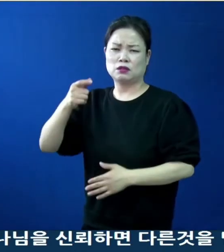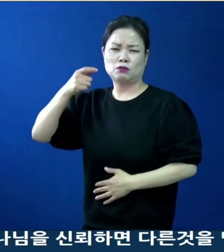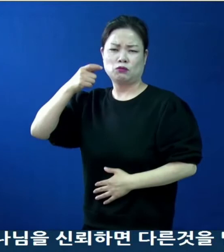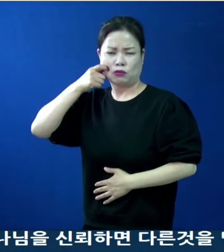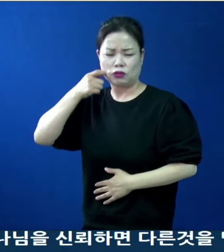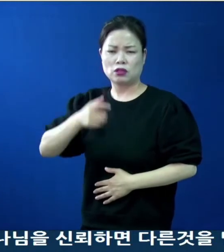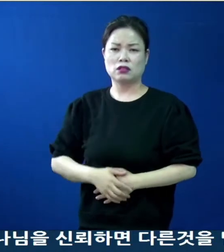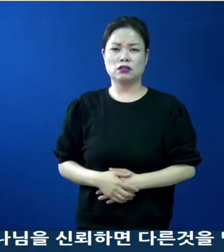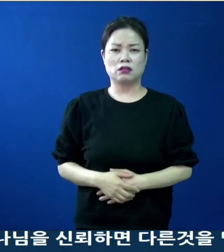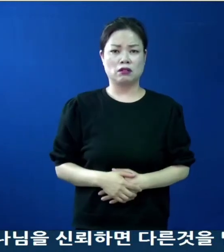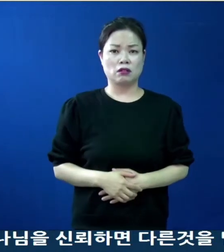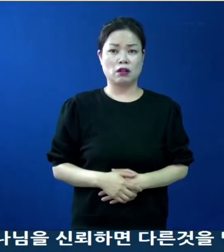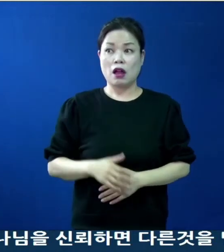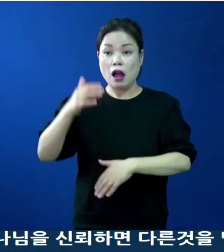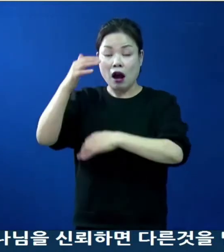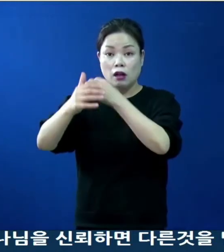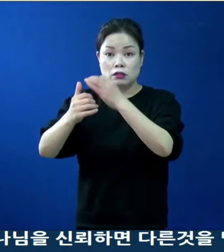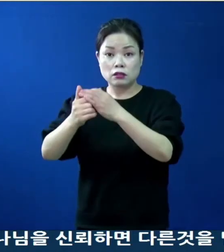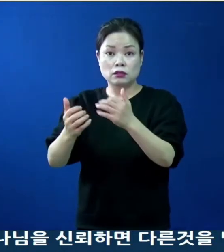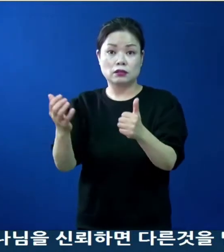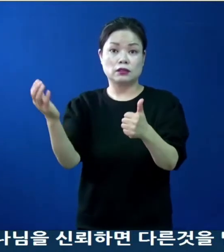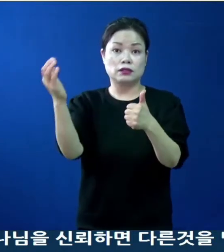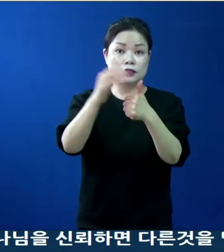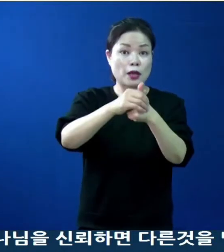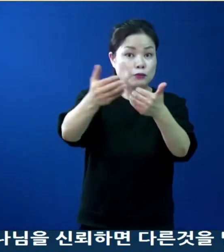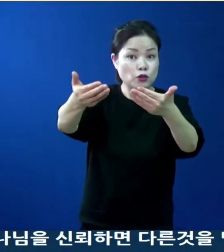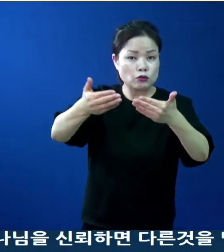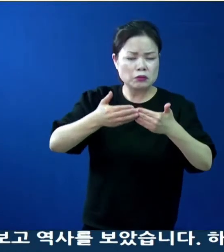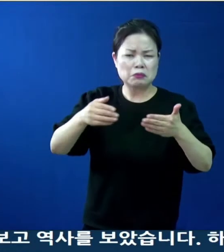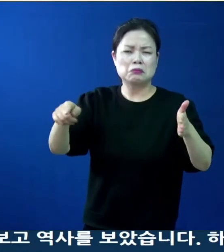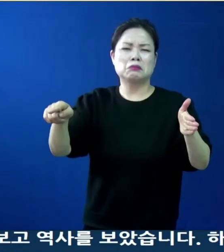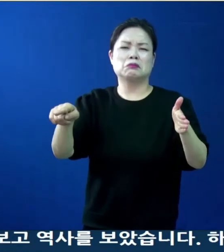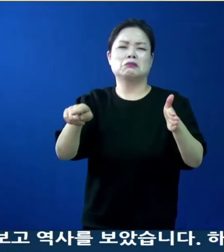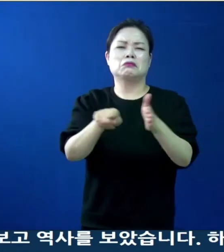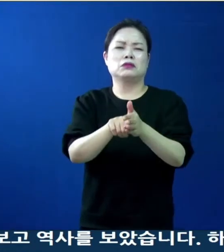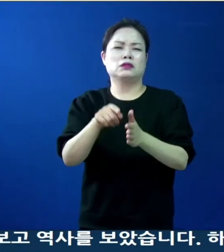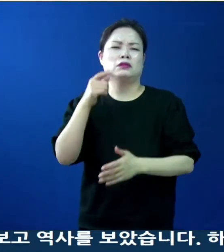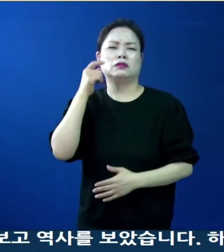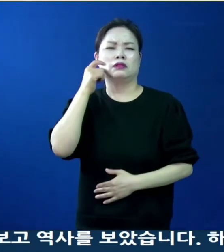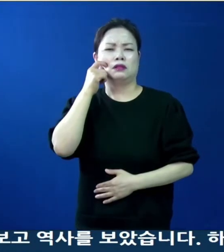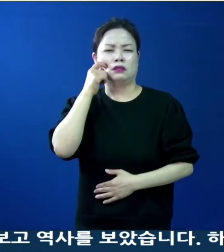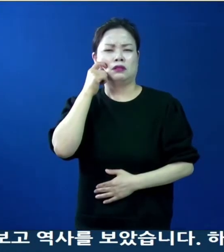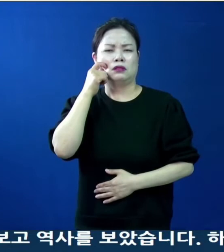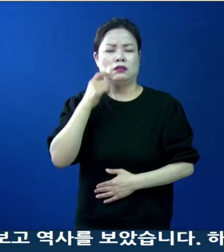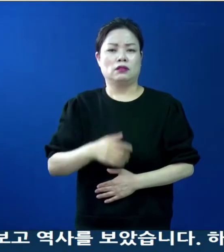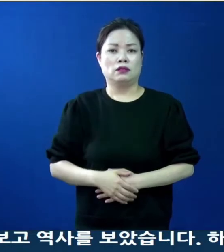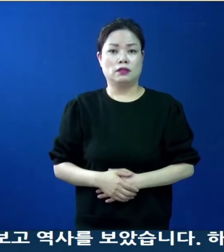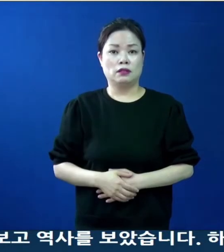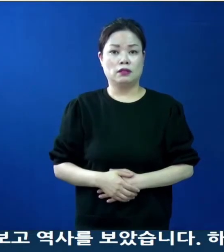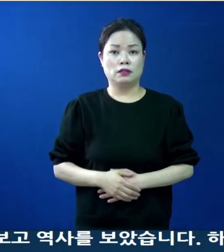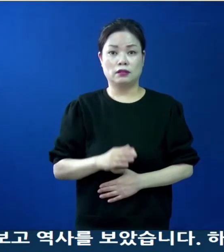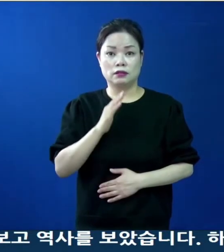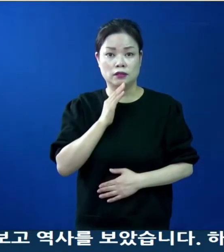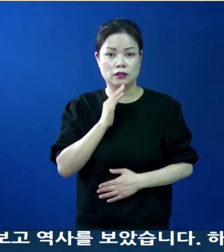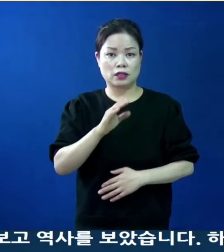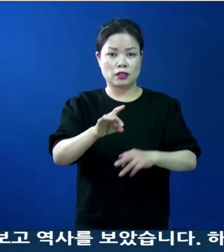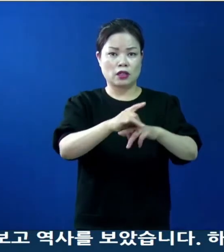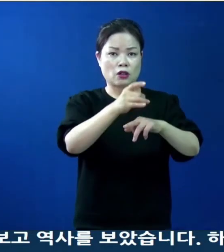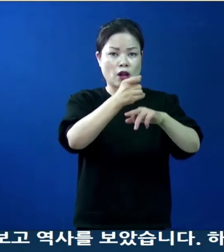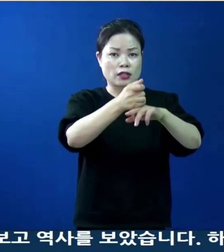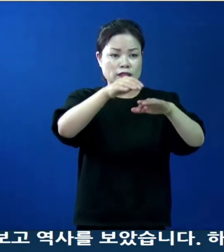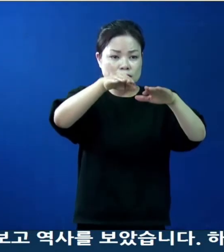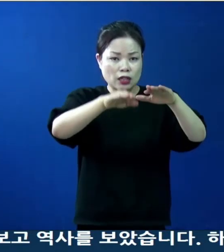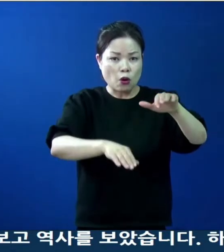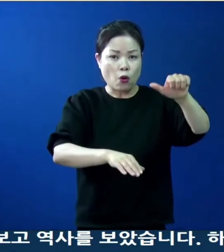겁니다. 하나님이 책임져 주실 것을 믿지 못하는 겁니다. 사실 열왕기하